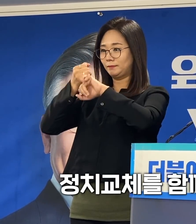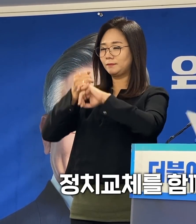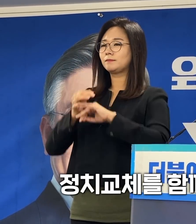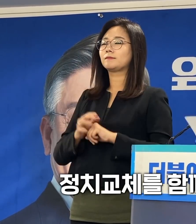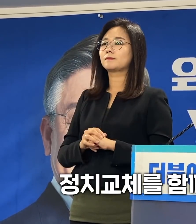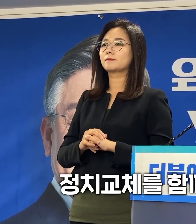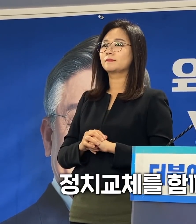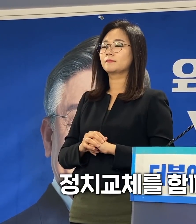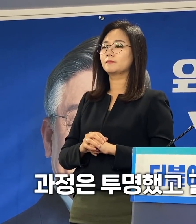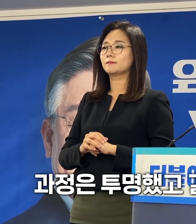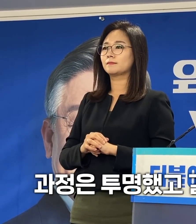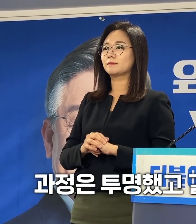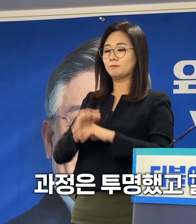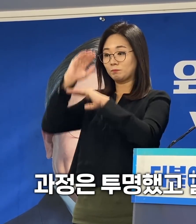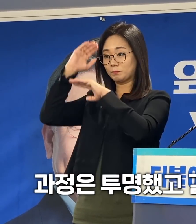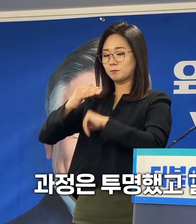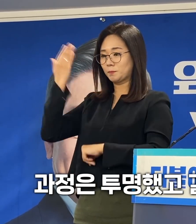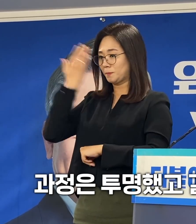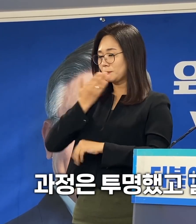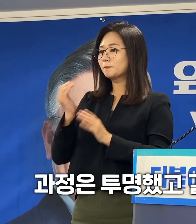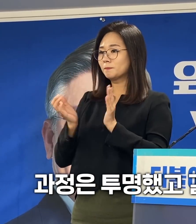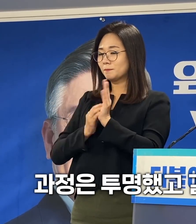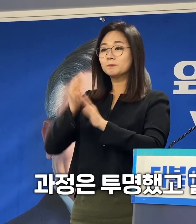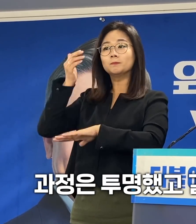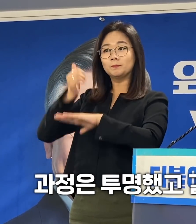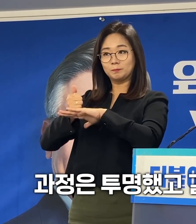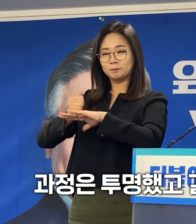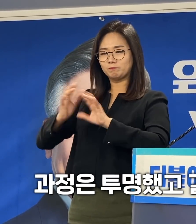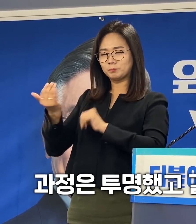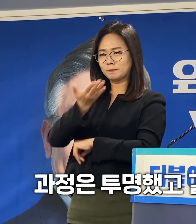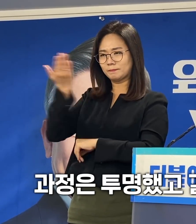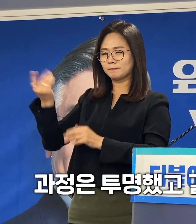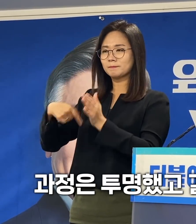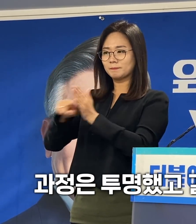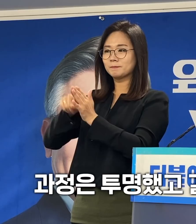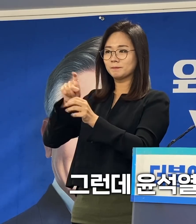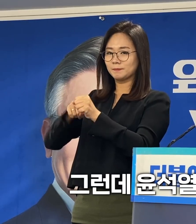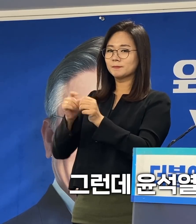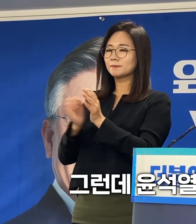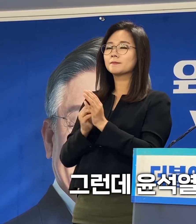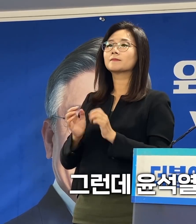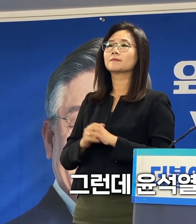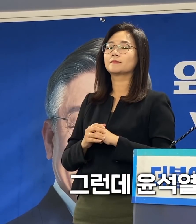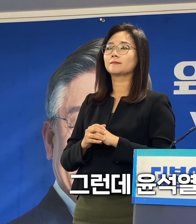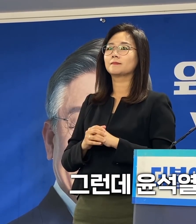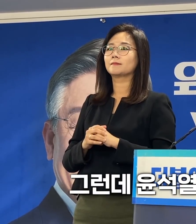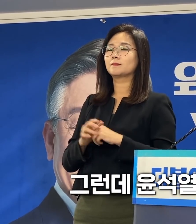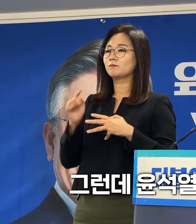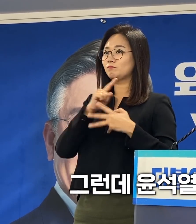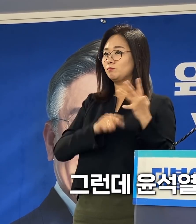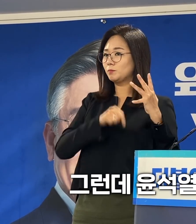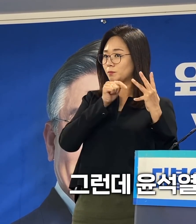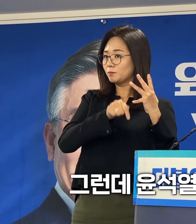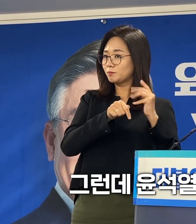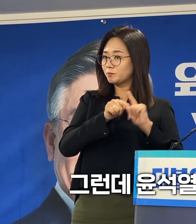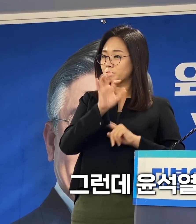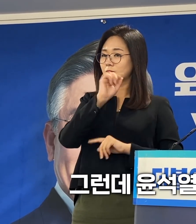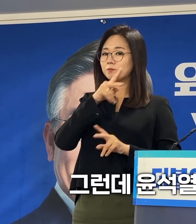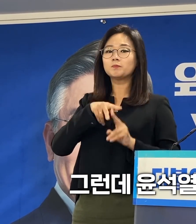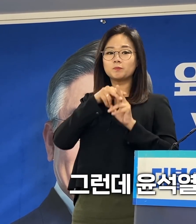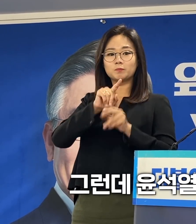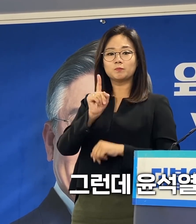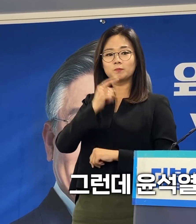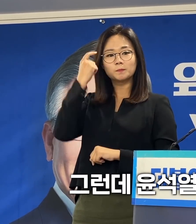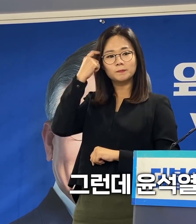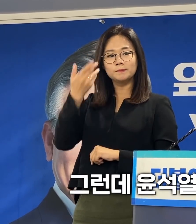약속했습니다. 과정은 투명했고 결과는 국민을 위한 것이었습니다. 그런데 윤석열 후보와 안철수